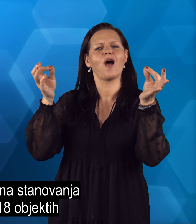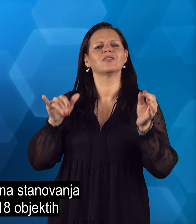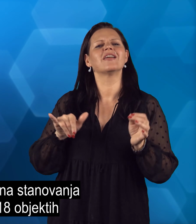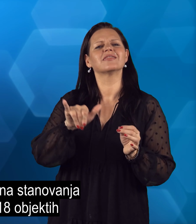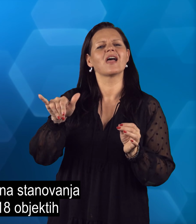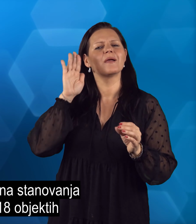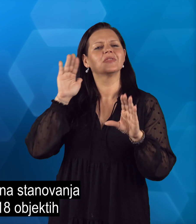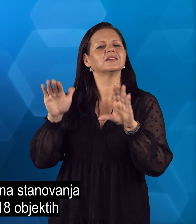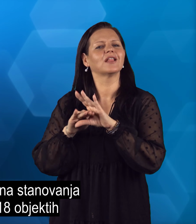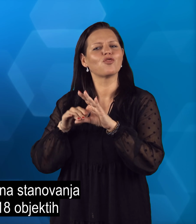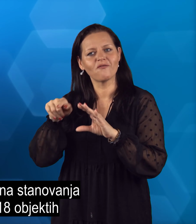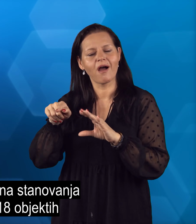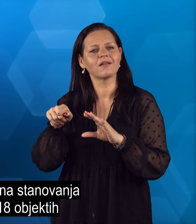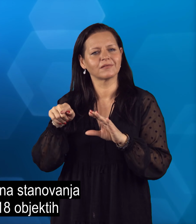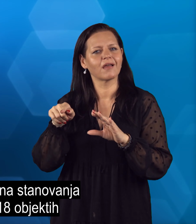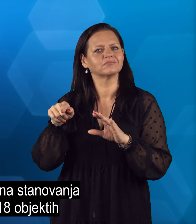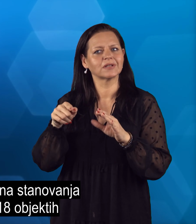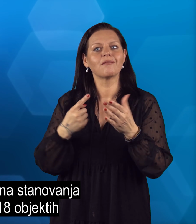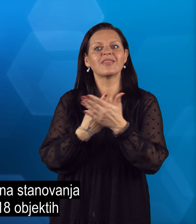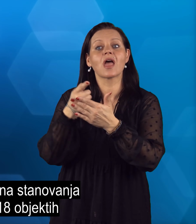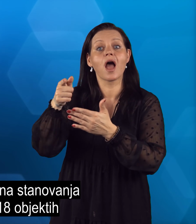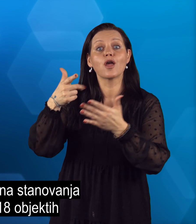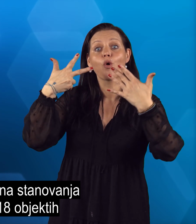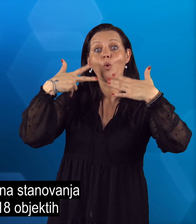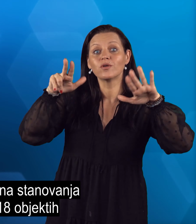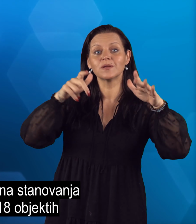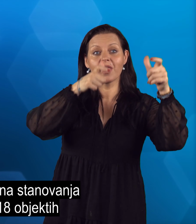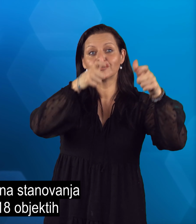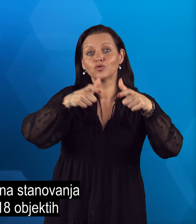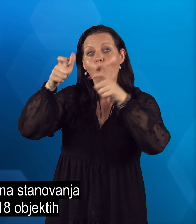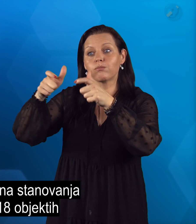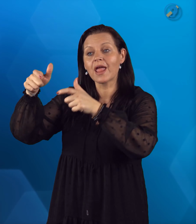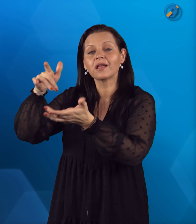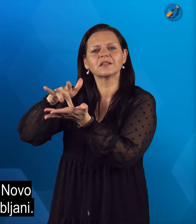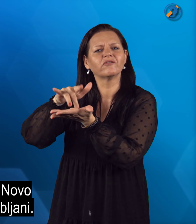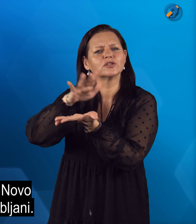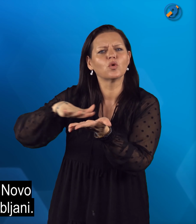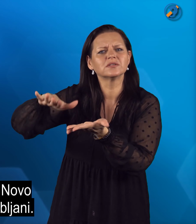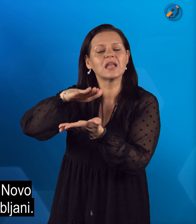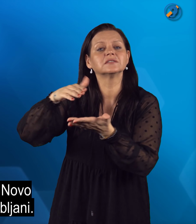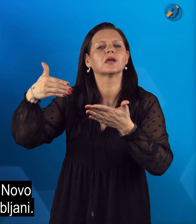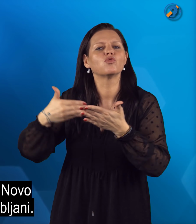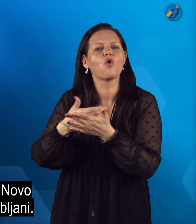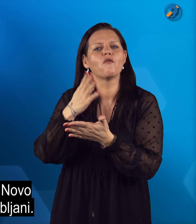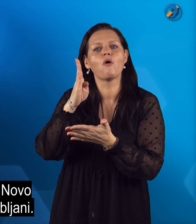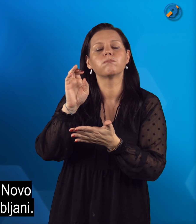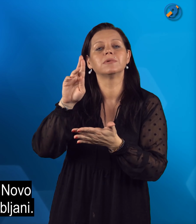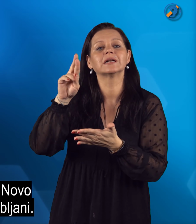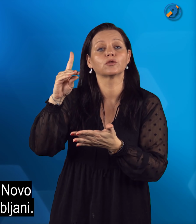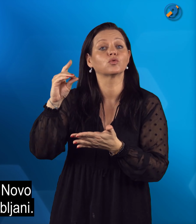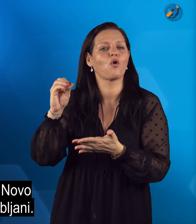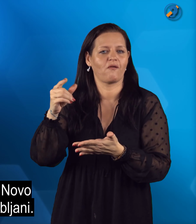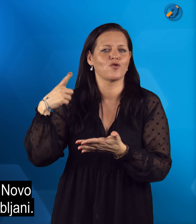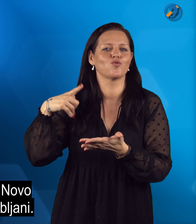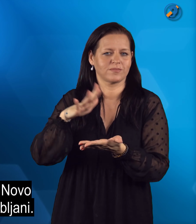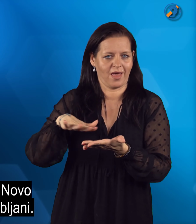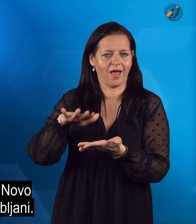Nova javna najemna stanovanja se nahajajo v 18 objektih v soseski Novo Brdo v Ljubljani.